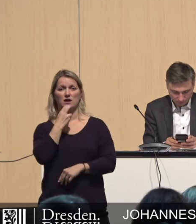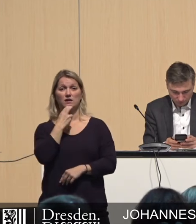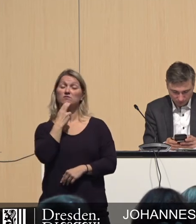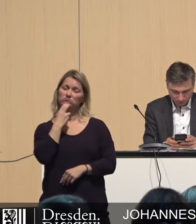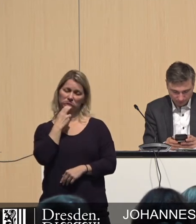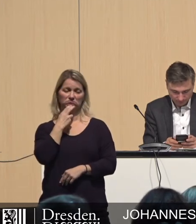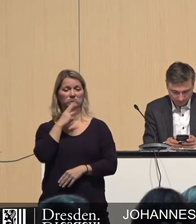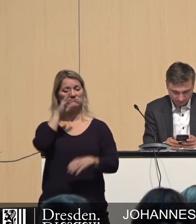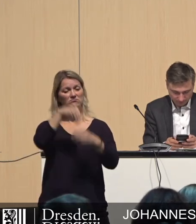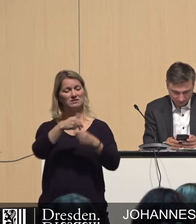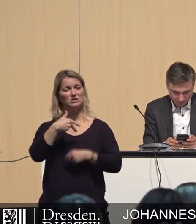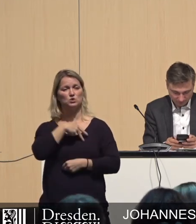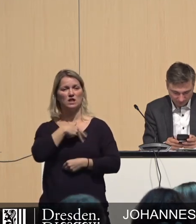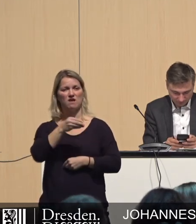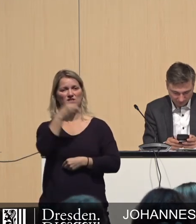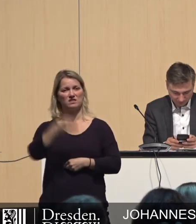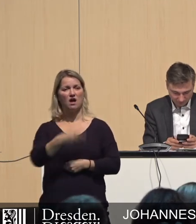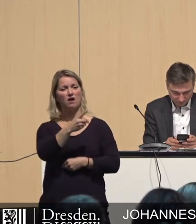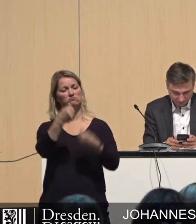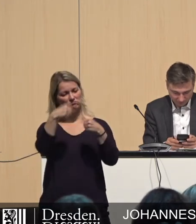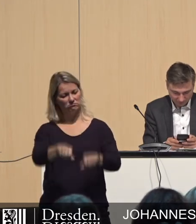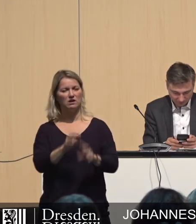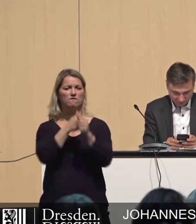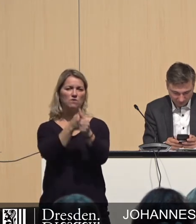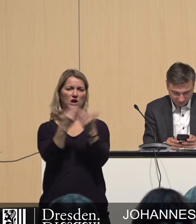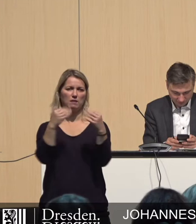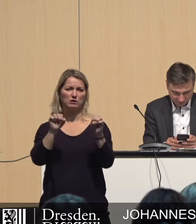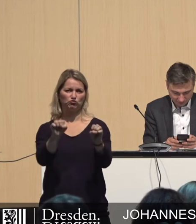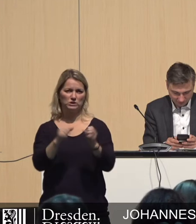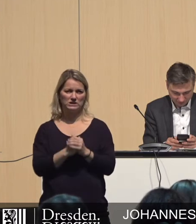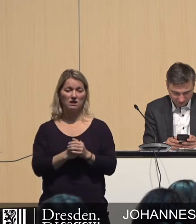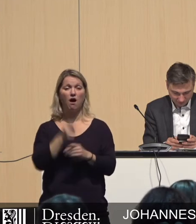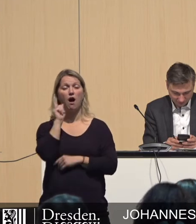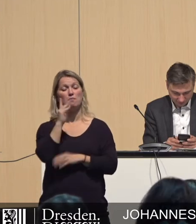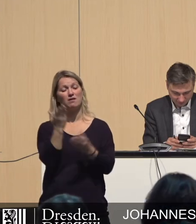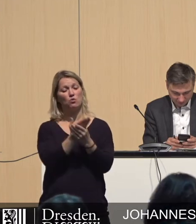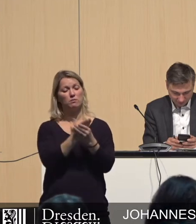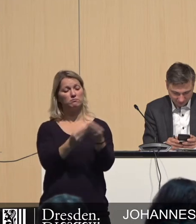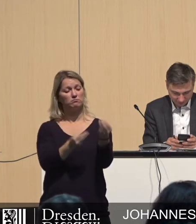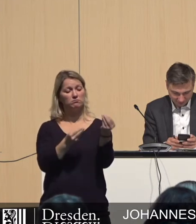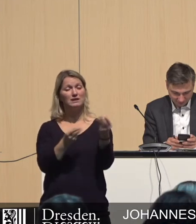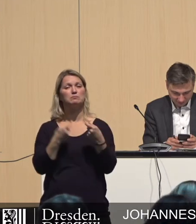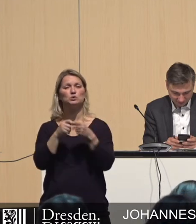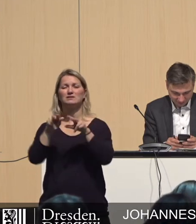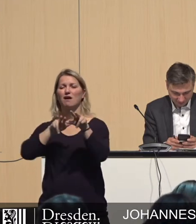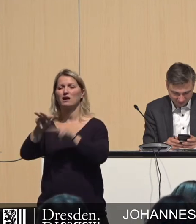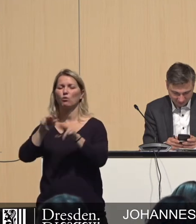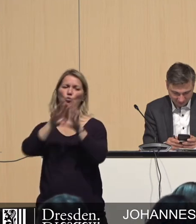verpflichtet hat. Allerdings verweist dieses Dokument nur allgemein auf die Ziele der